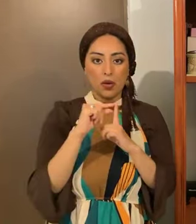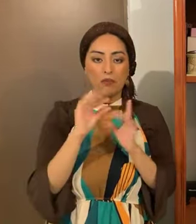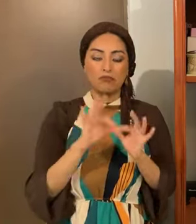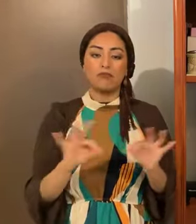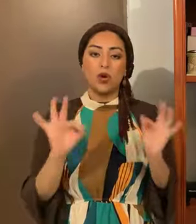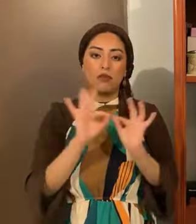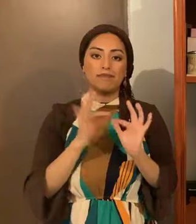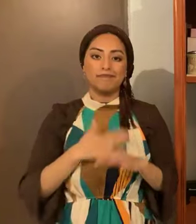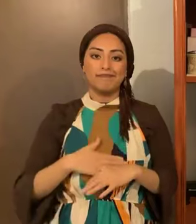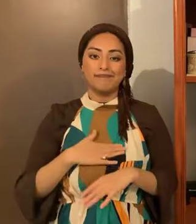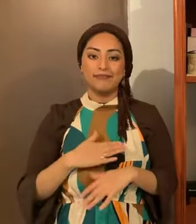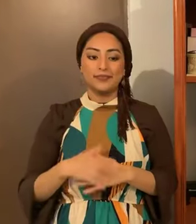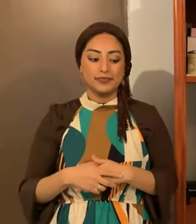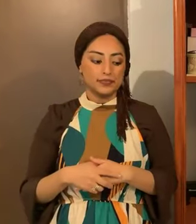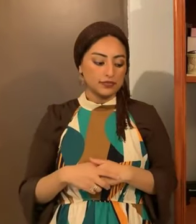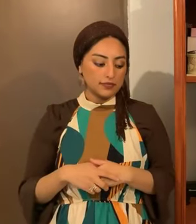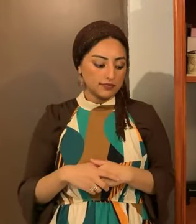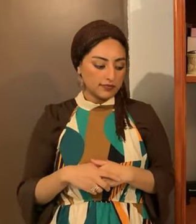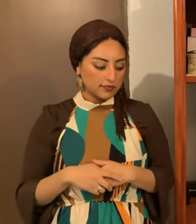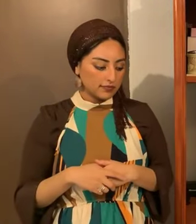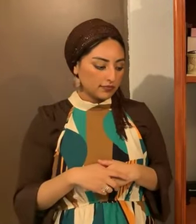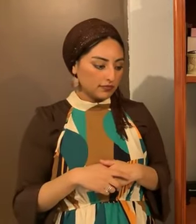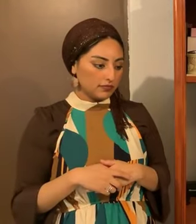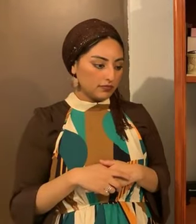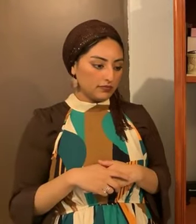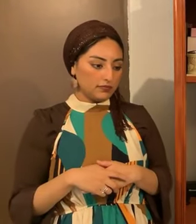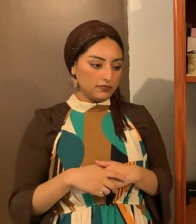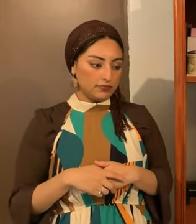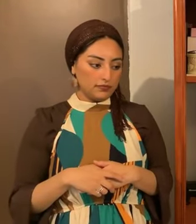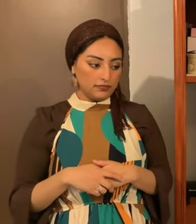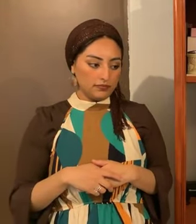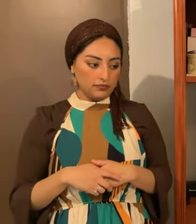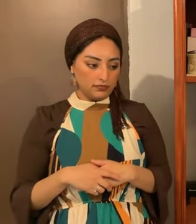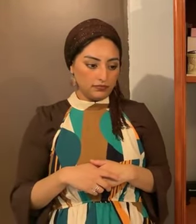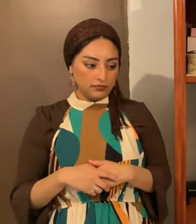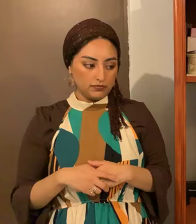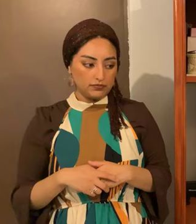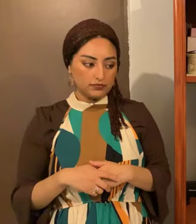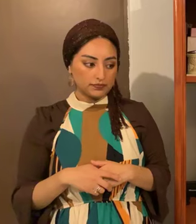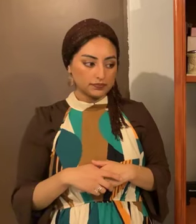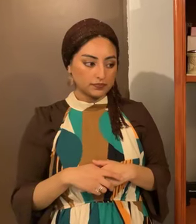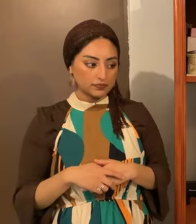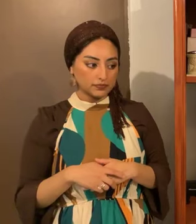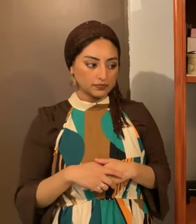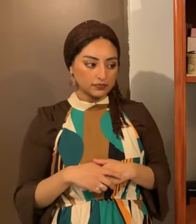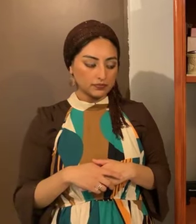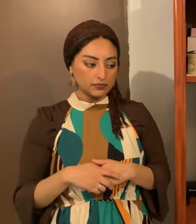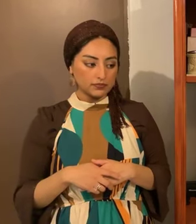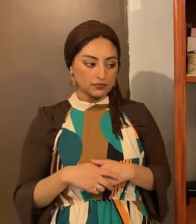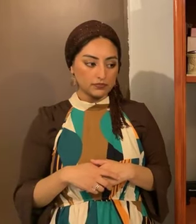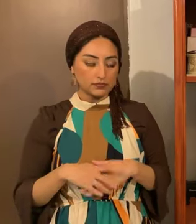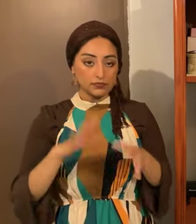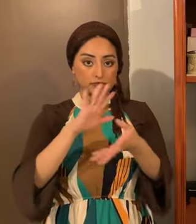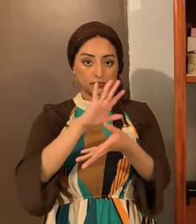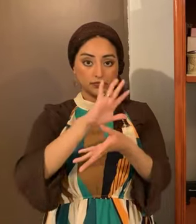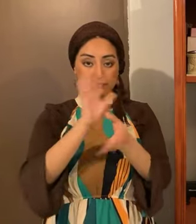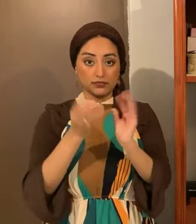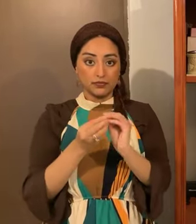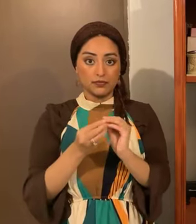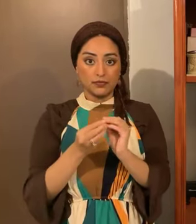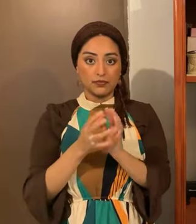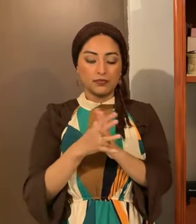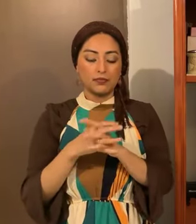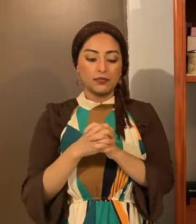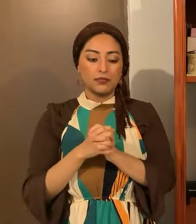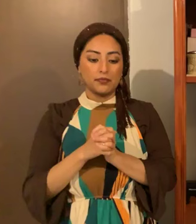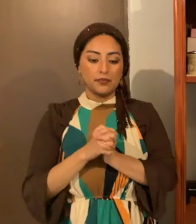amados Ajín y Hayot. Y bueno, ahora voy a vamos a hacer una conclusión histórica, aunque no es